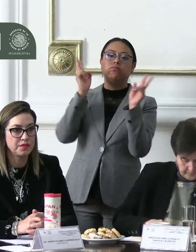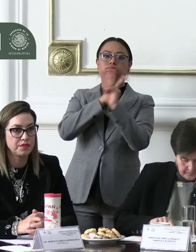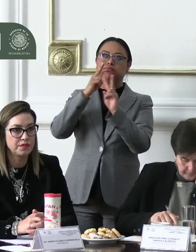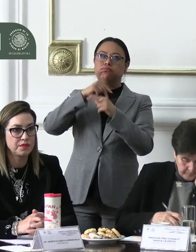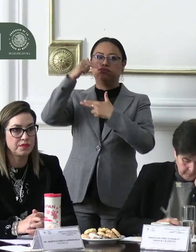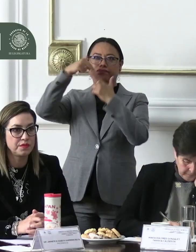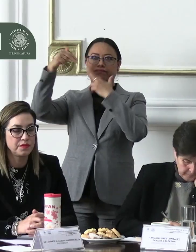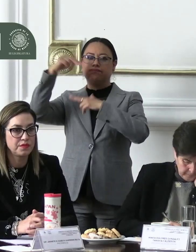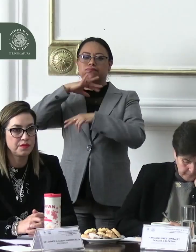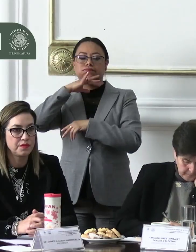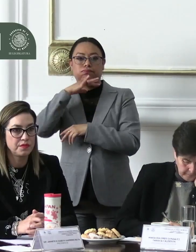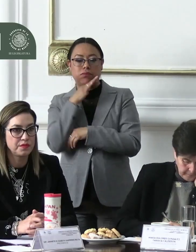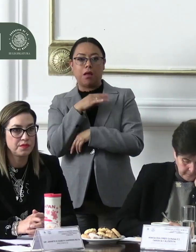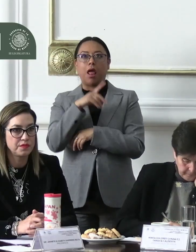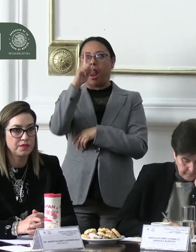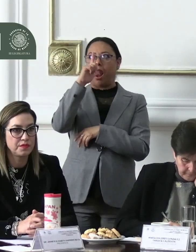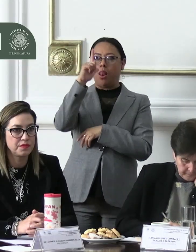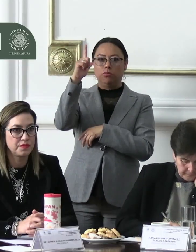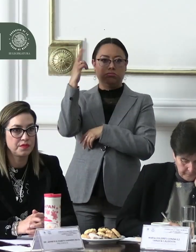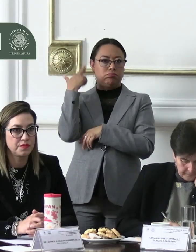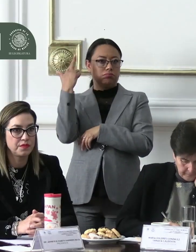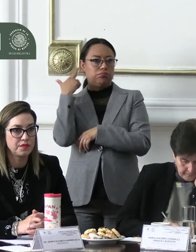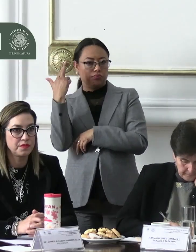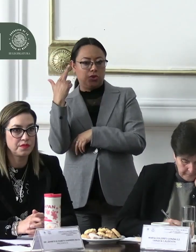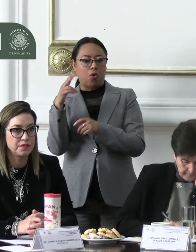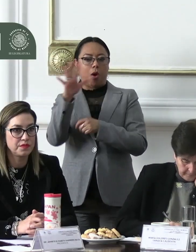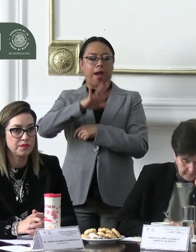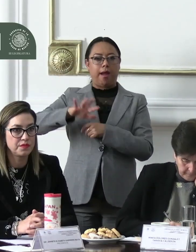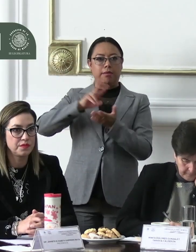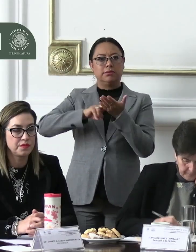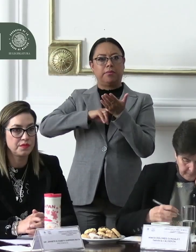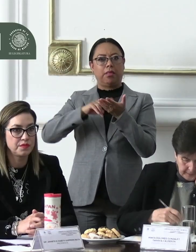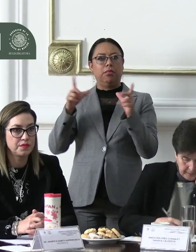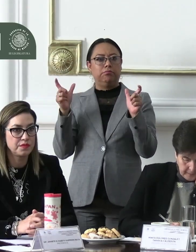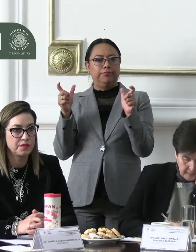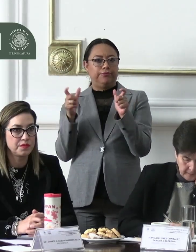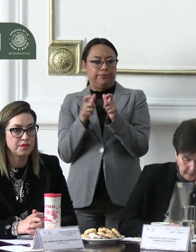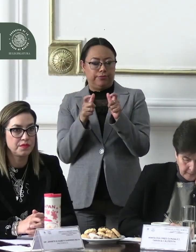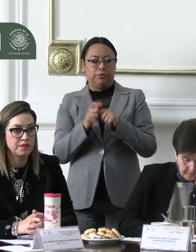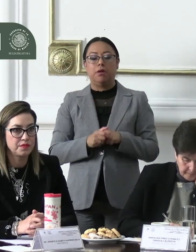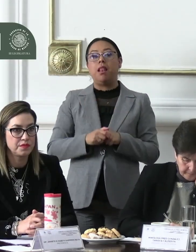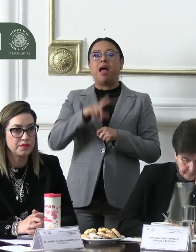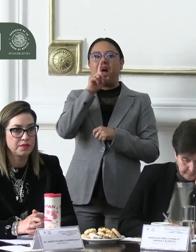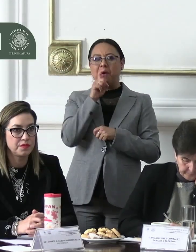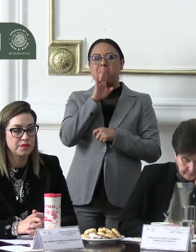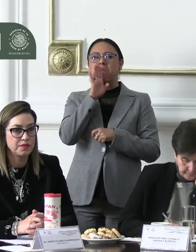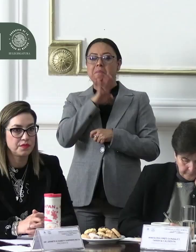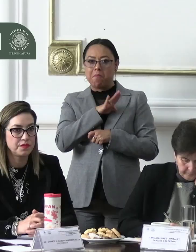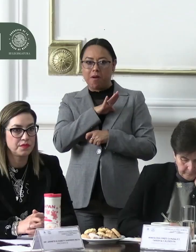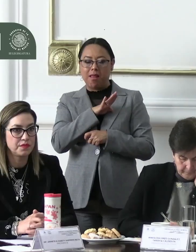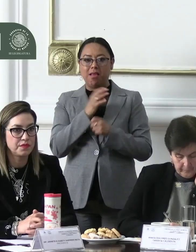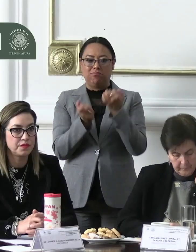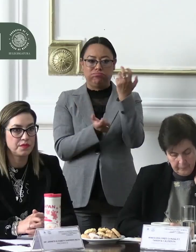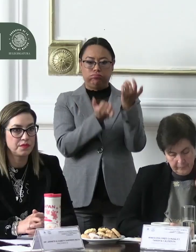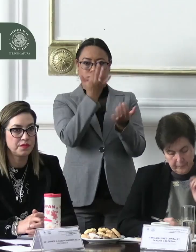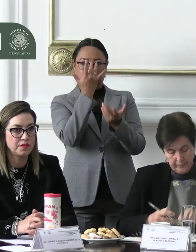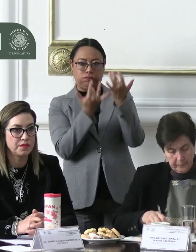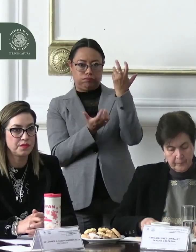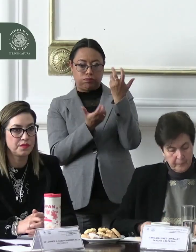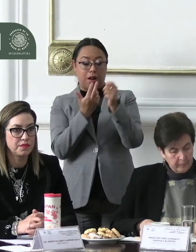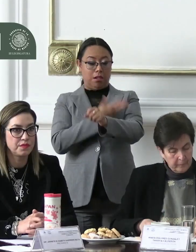el ruido, la pérdida de áreas verdes, la mala calidad de agua, los incendios y la mala gestión de algunos residuos